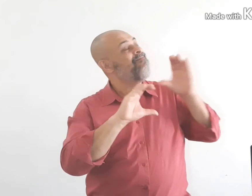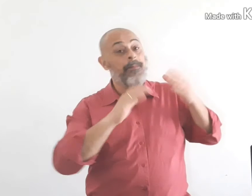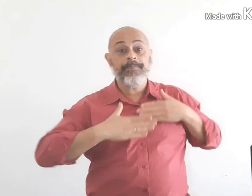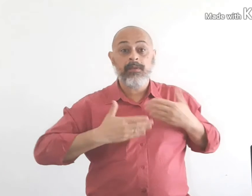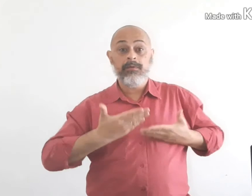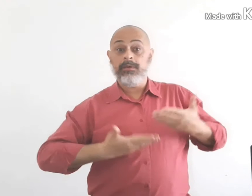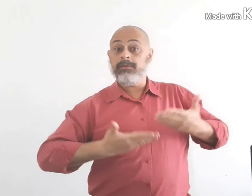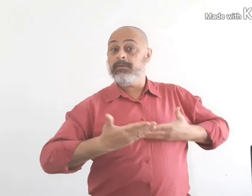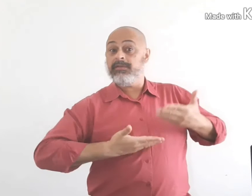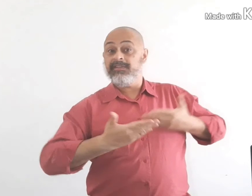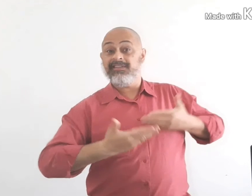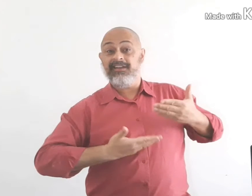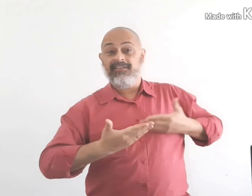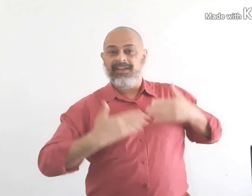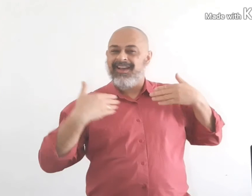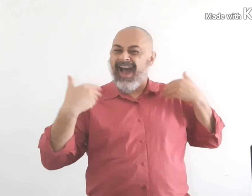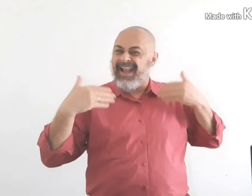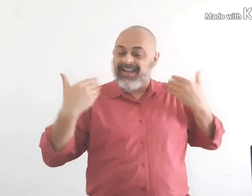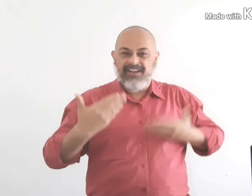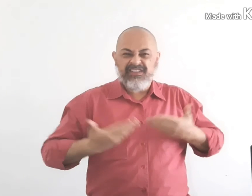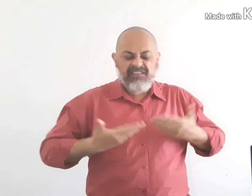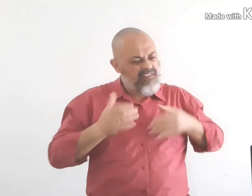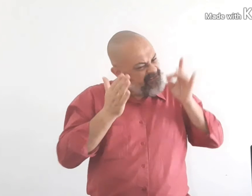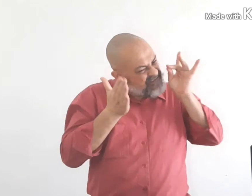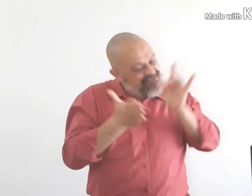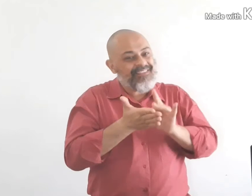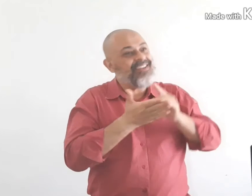serviço pleno oferecido ao Senhor.